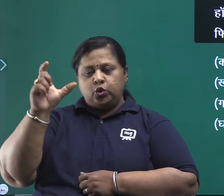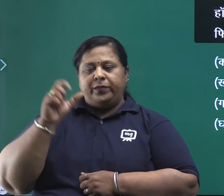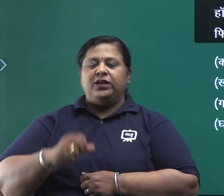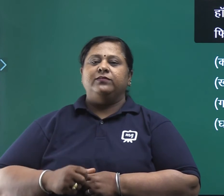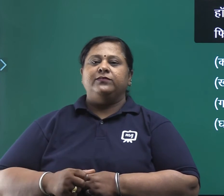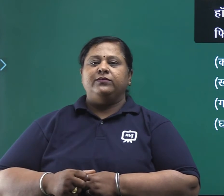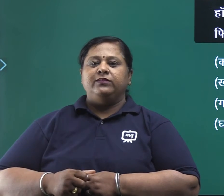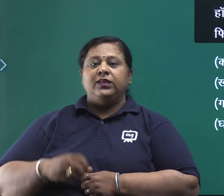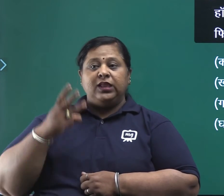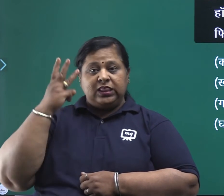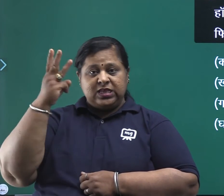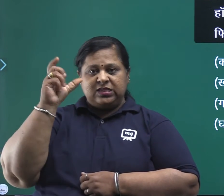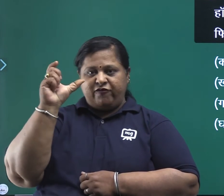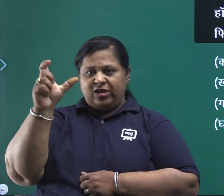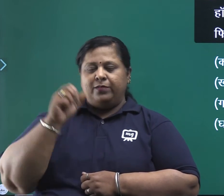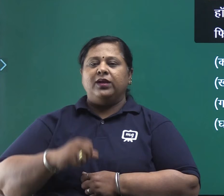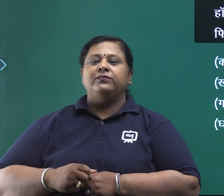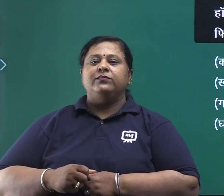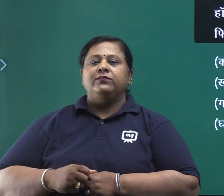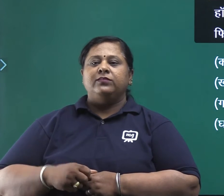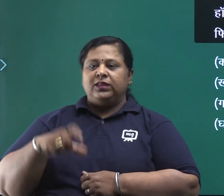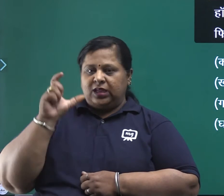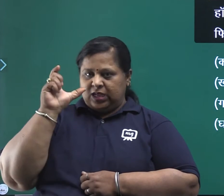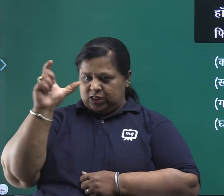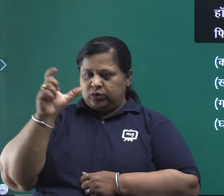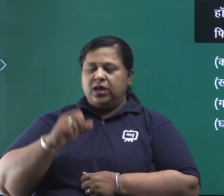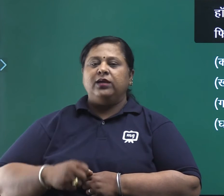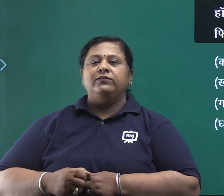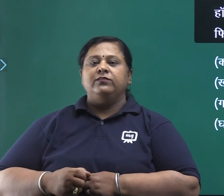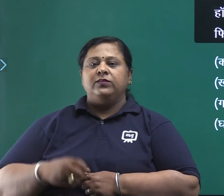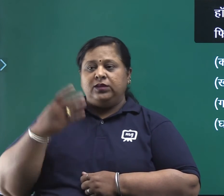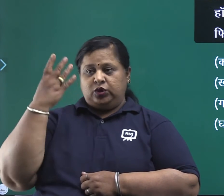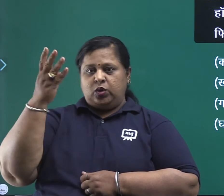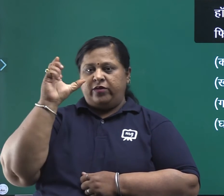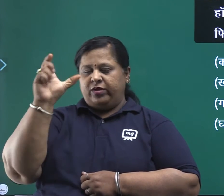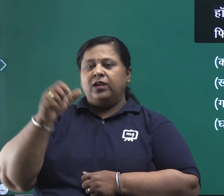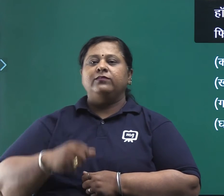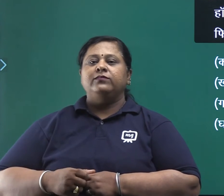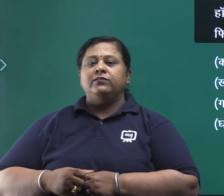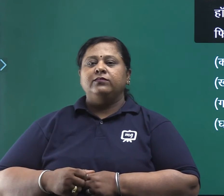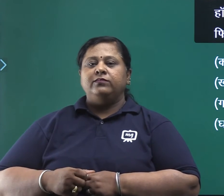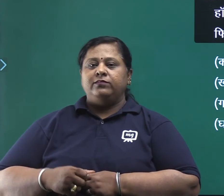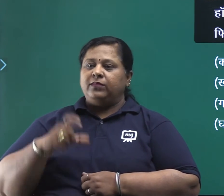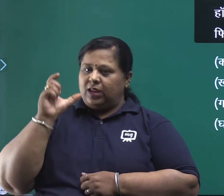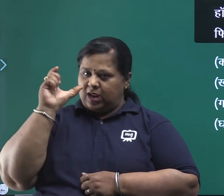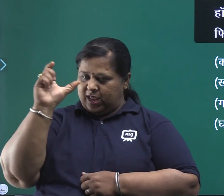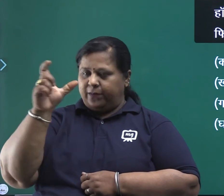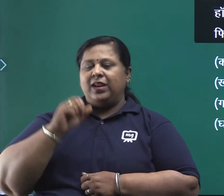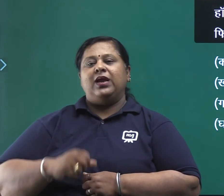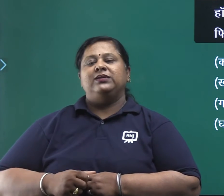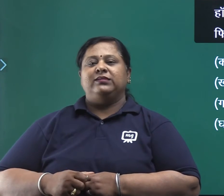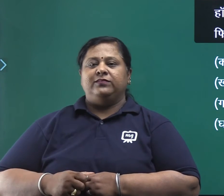सोबिट। तीसरा विकल्प है हिंदुस्तानी। और चौथा विकल्प अरेबियन